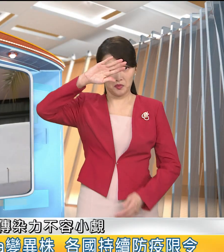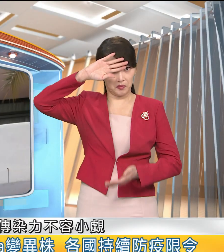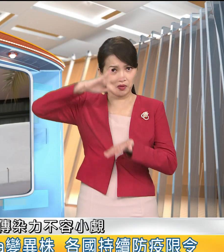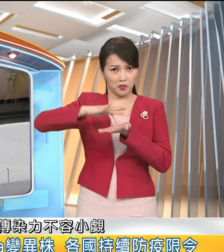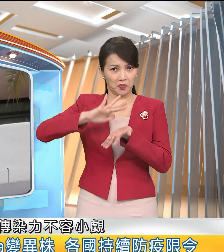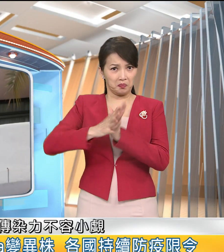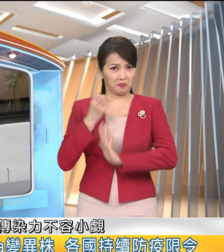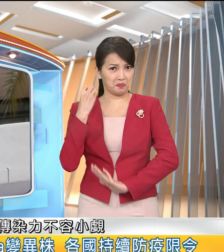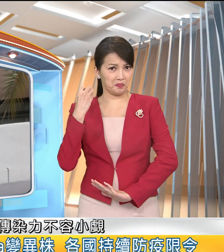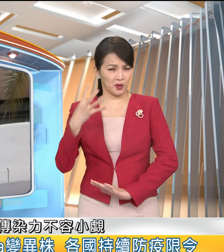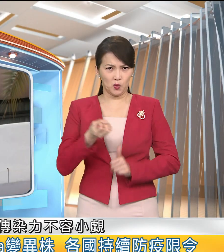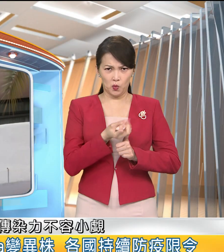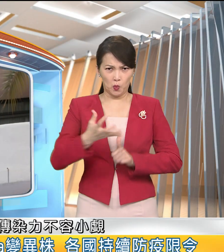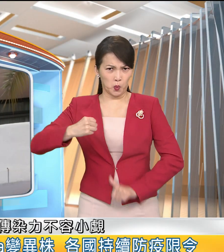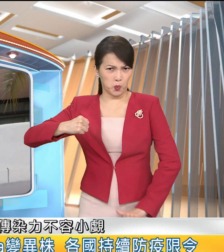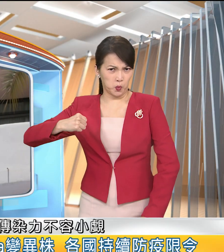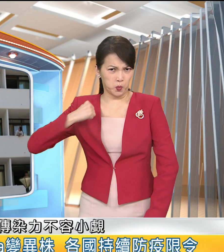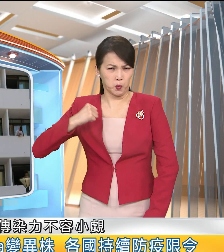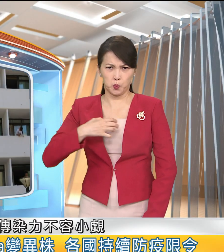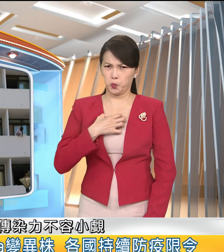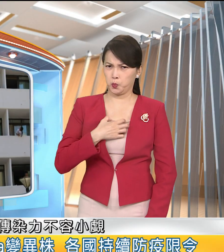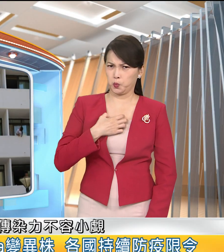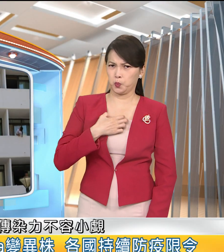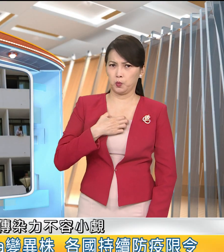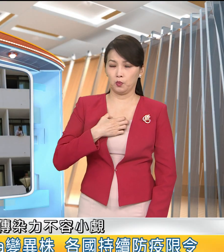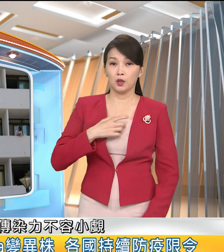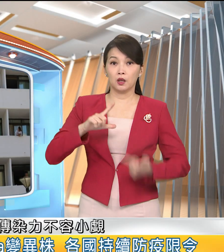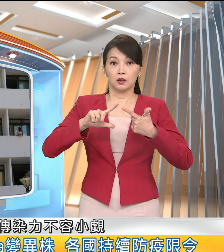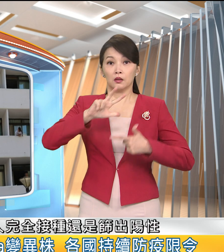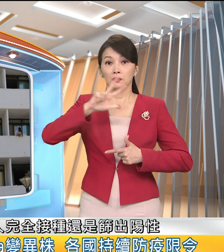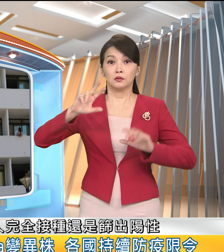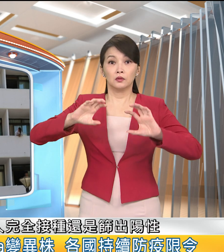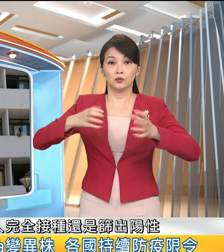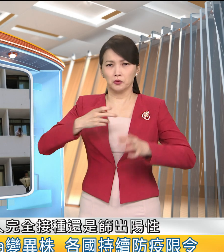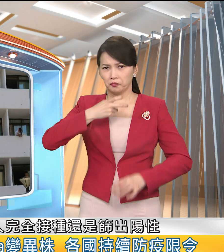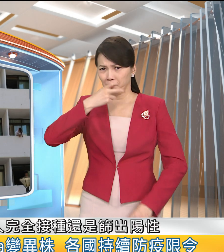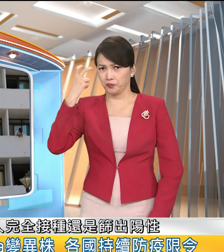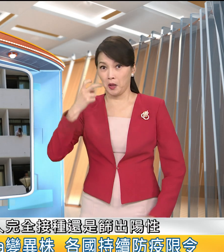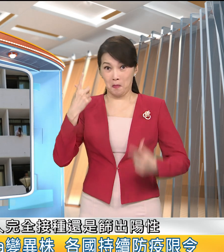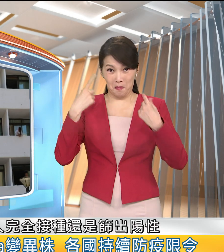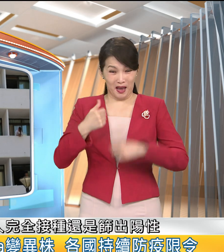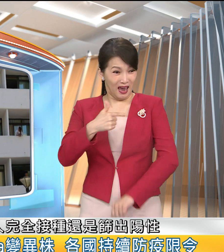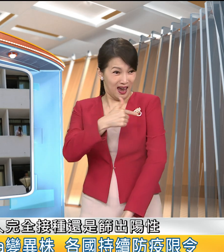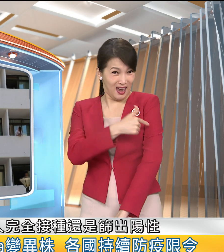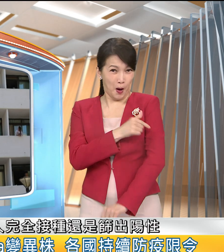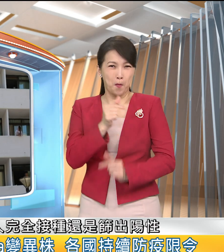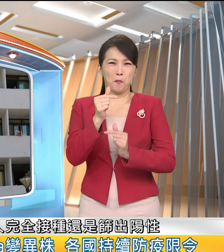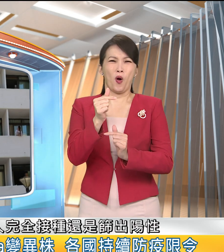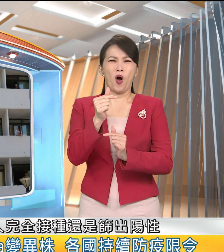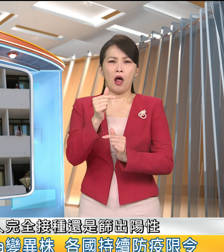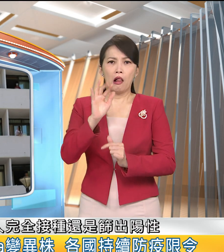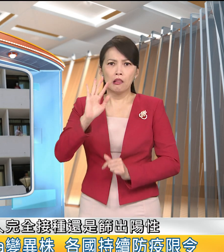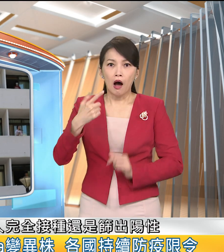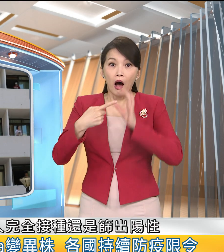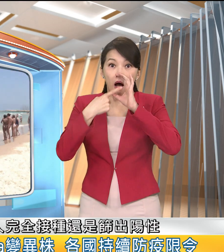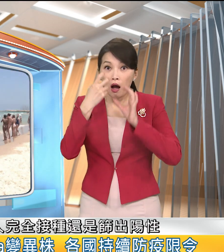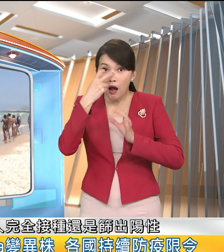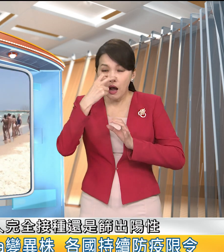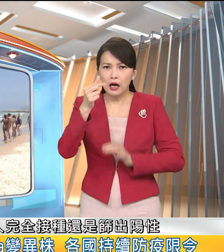Delta 变种病毒传染力不容小觑，以色列发现有人完全接种还是筛